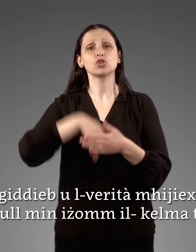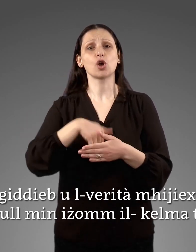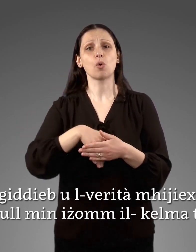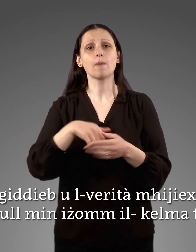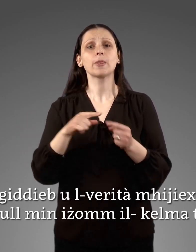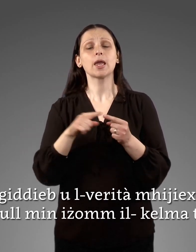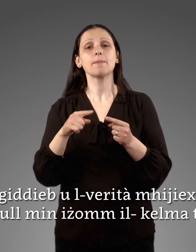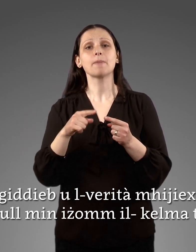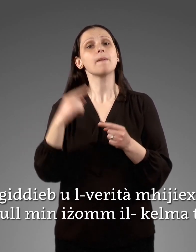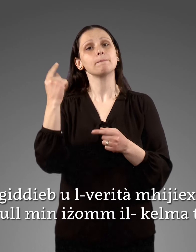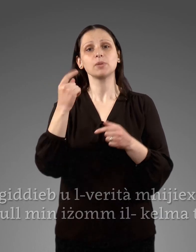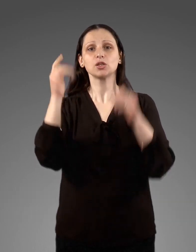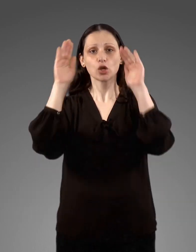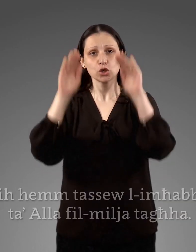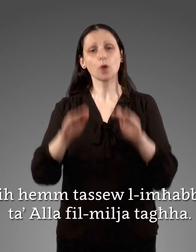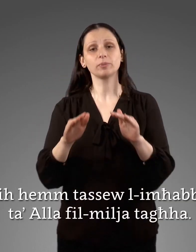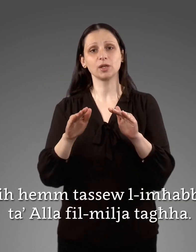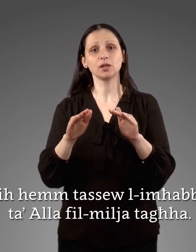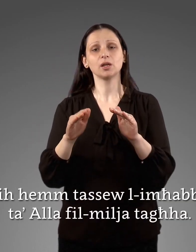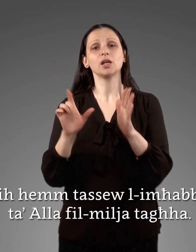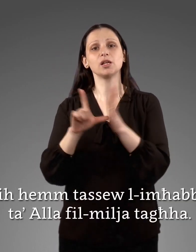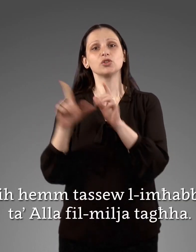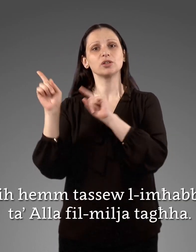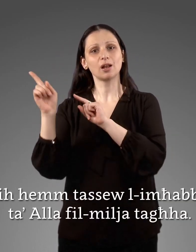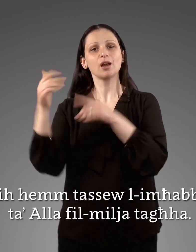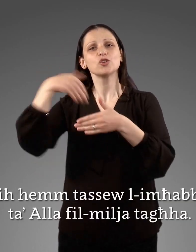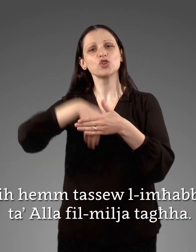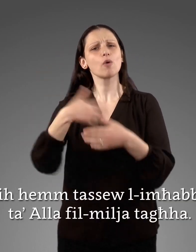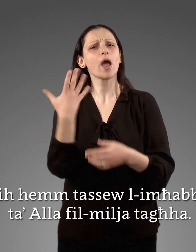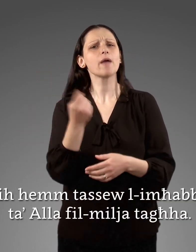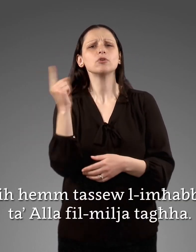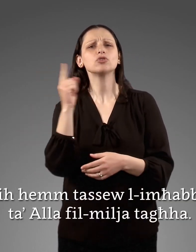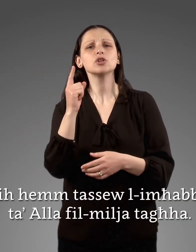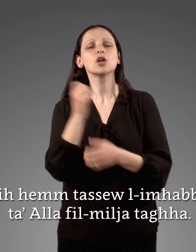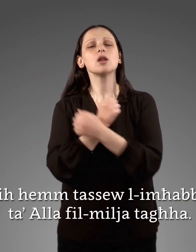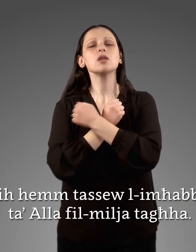iżomm il-kelma tiegħu fih hemm tassew l-imħabba ta' Alla fil-milja tagħha.